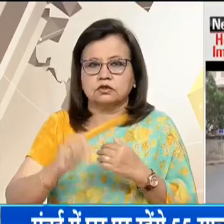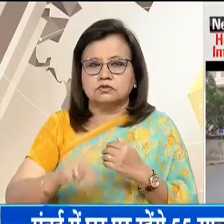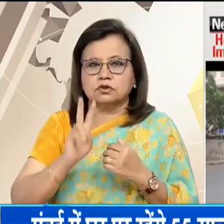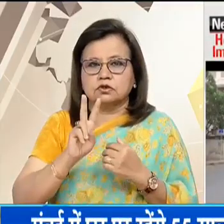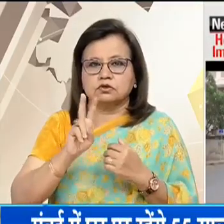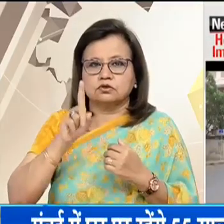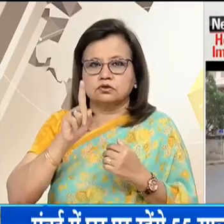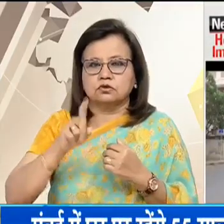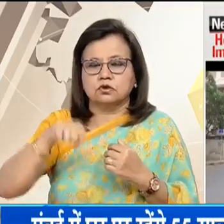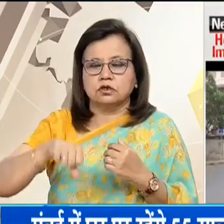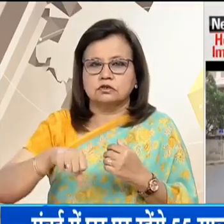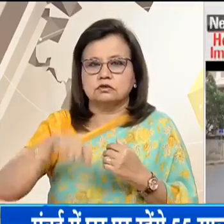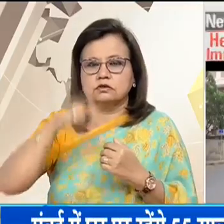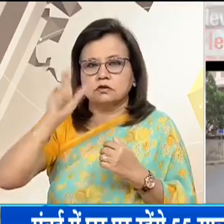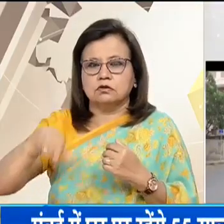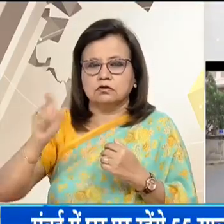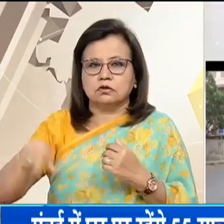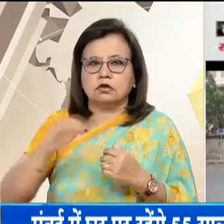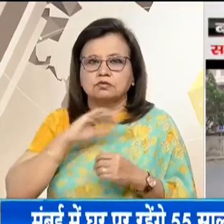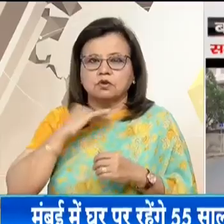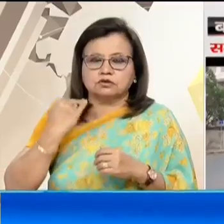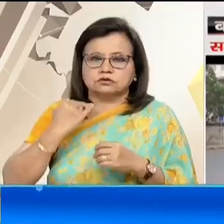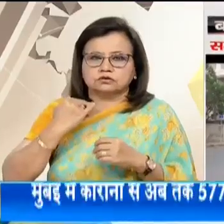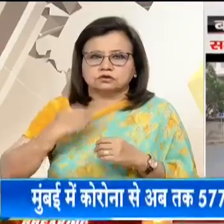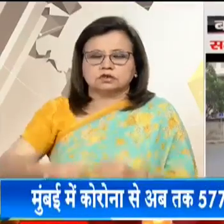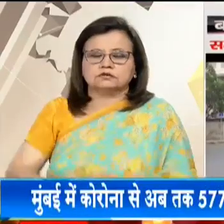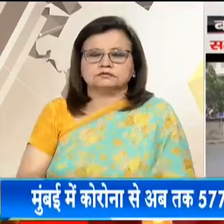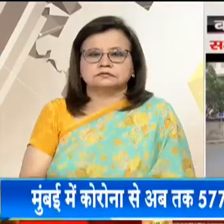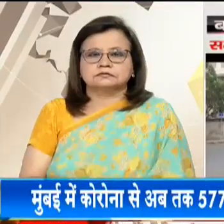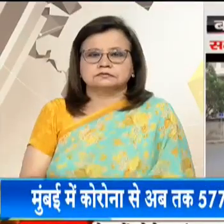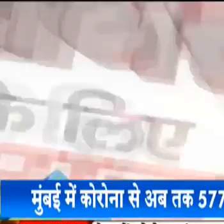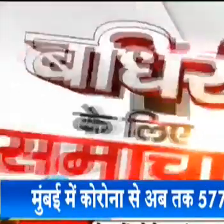जिन में से 290 लोगों की मौत हो चुकी है